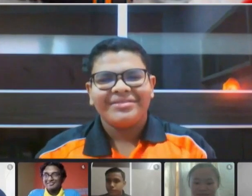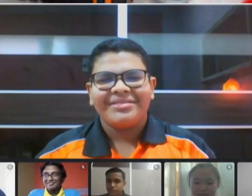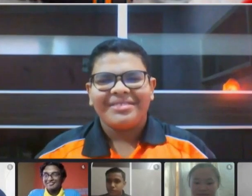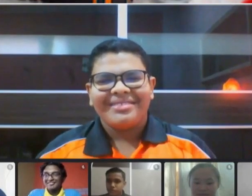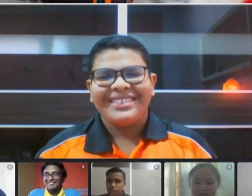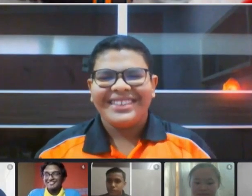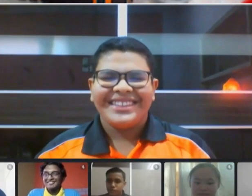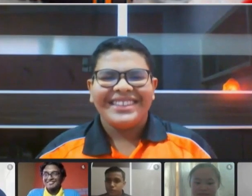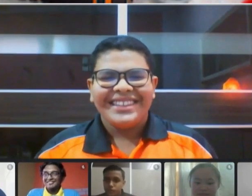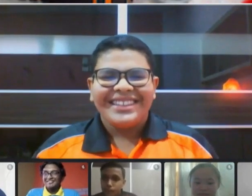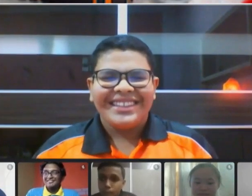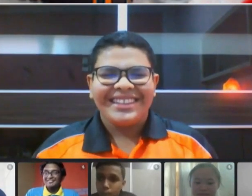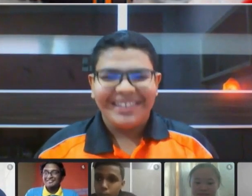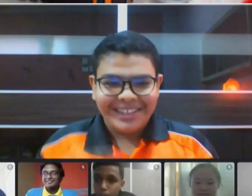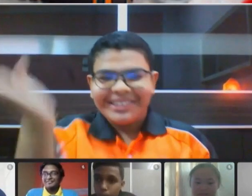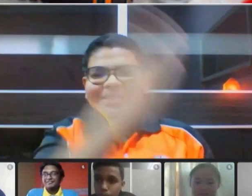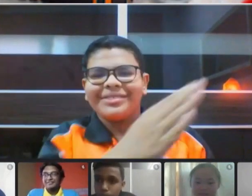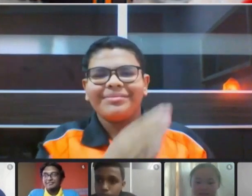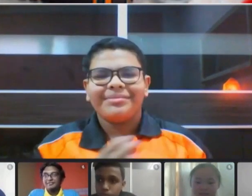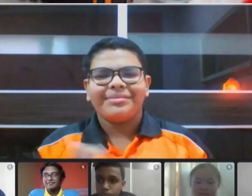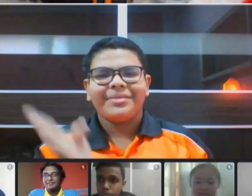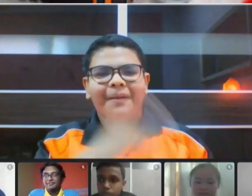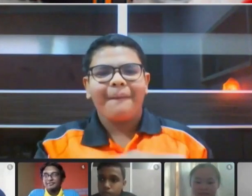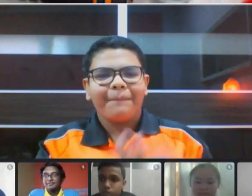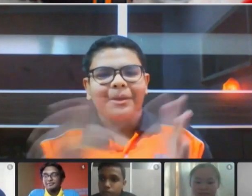Ini ke yang ini? Mana satu? Ni.